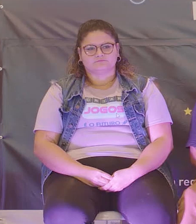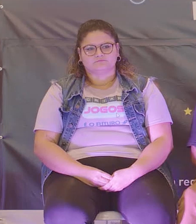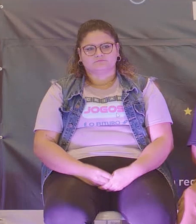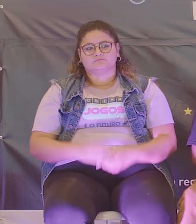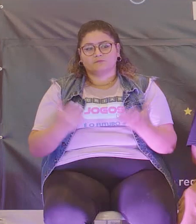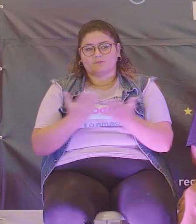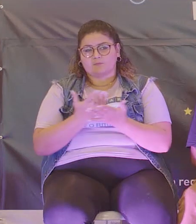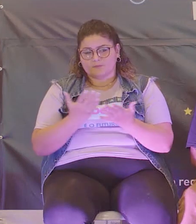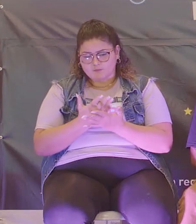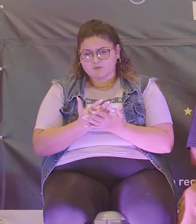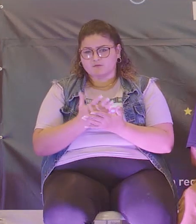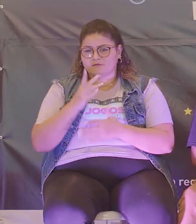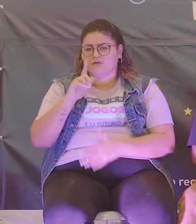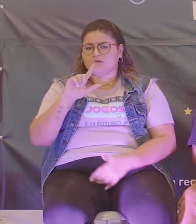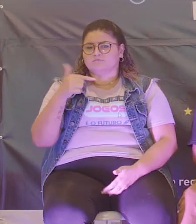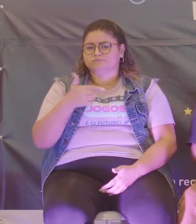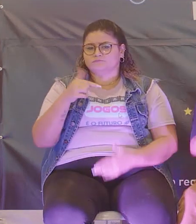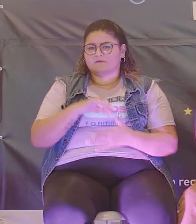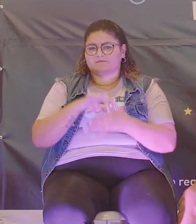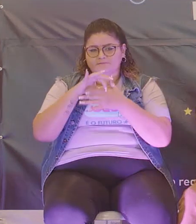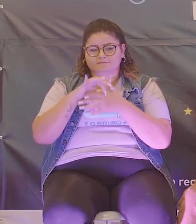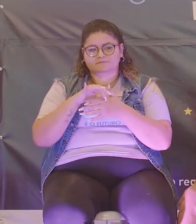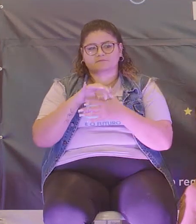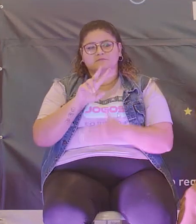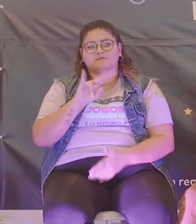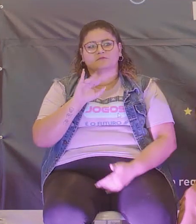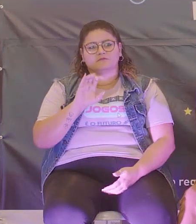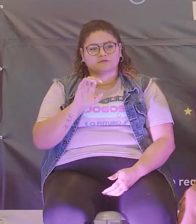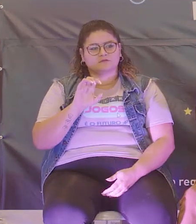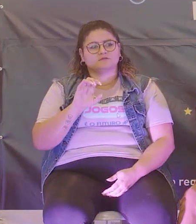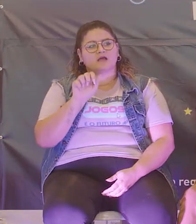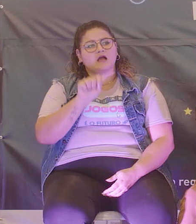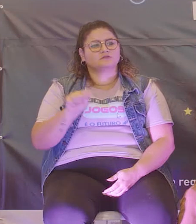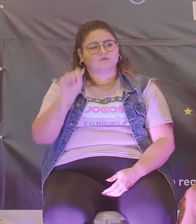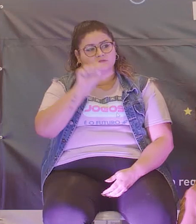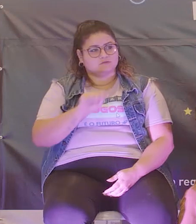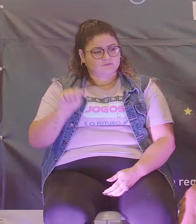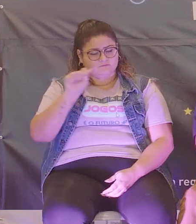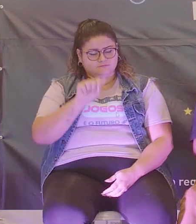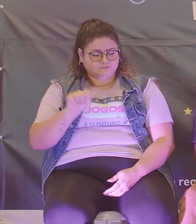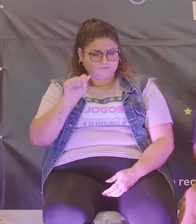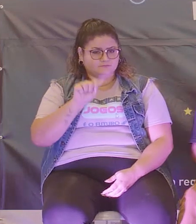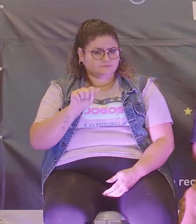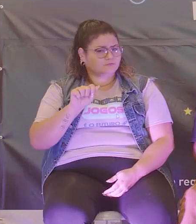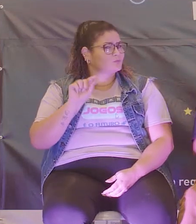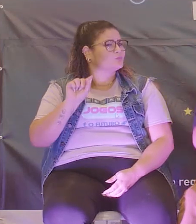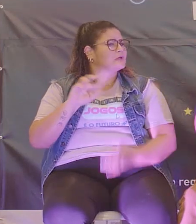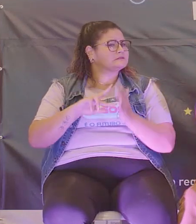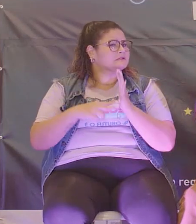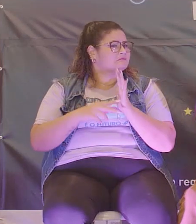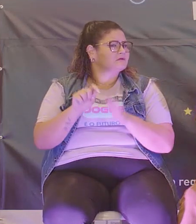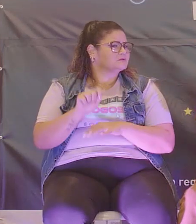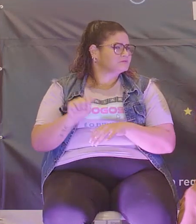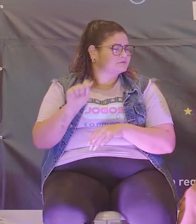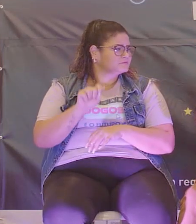que você é vice-presidente da empresa? Da Ring, que é a associação. Uma associação Ring. E o que seria a Ring hoje, aqui para o pessoal entender